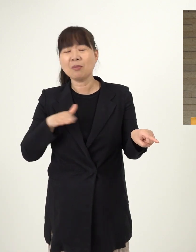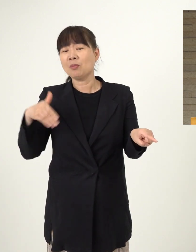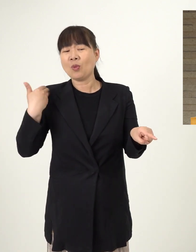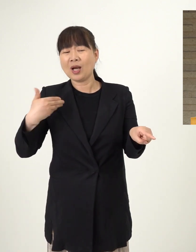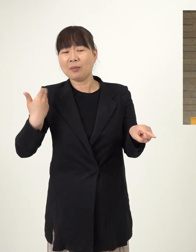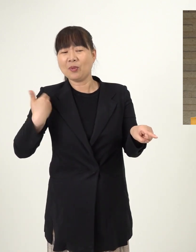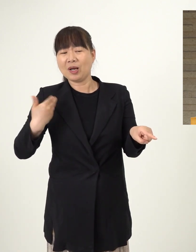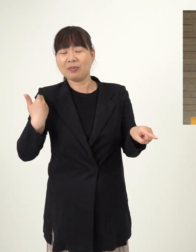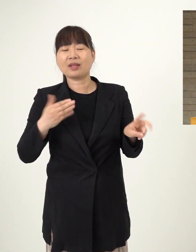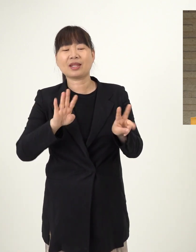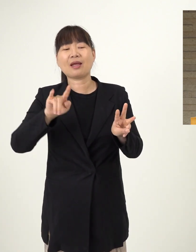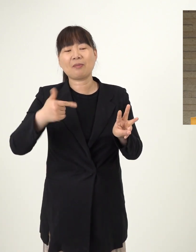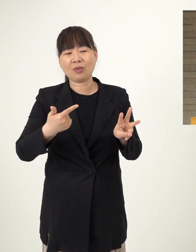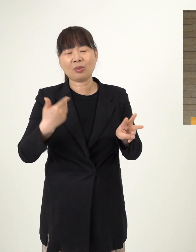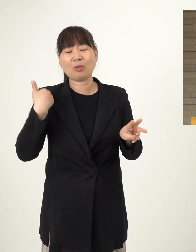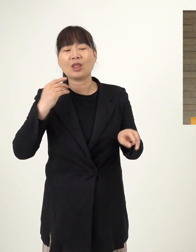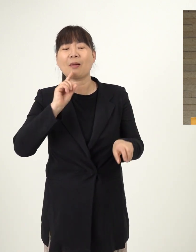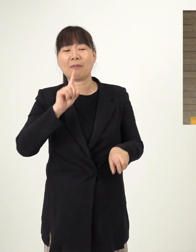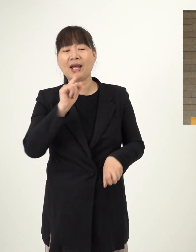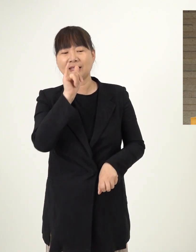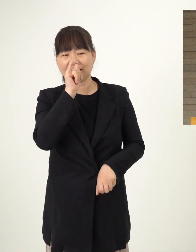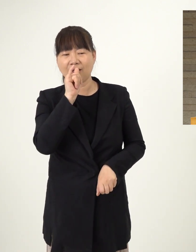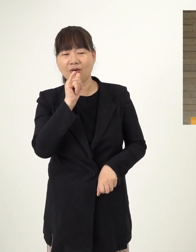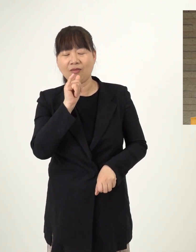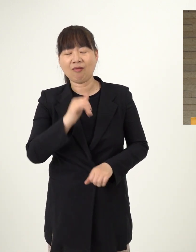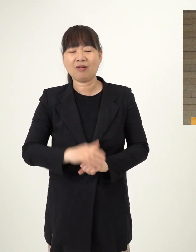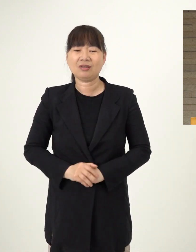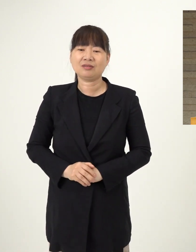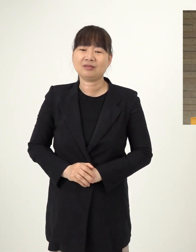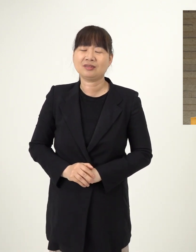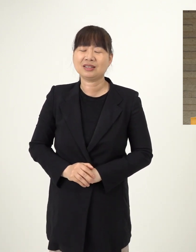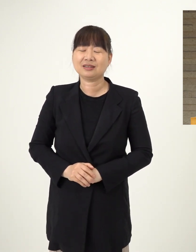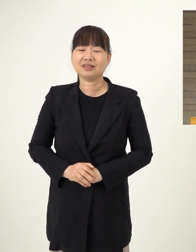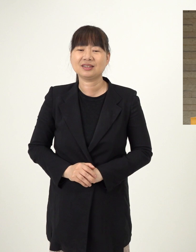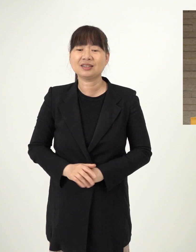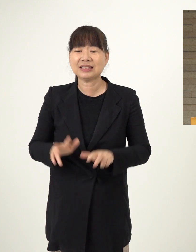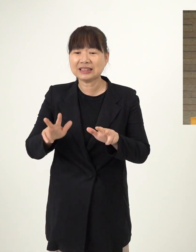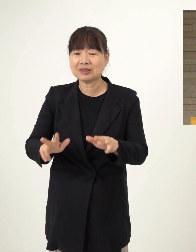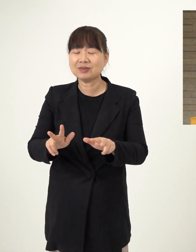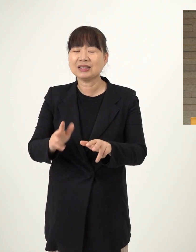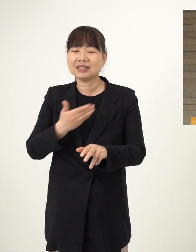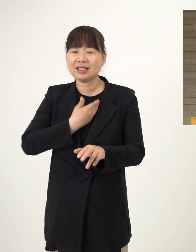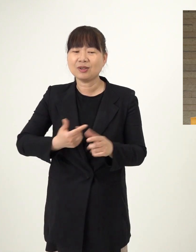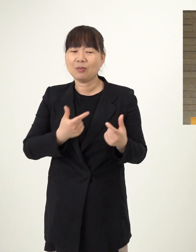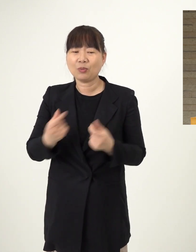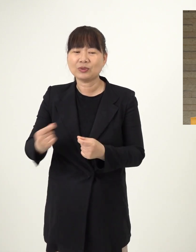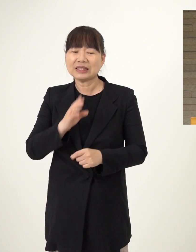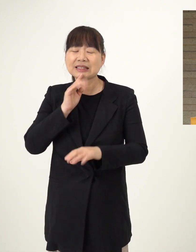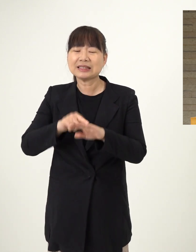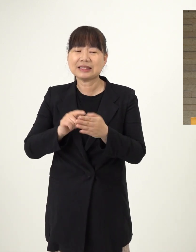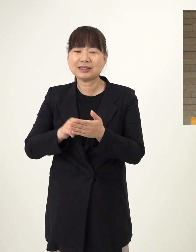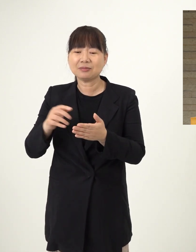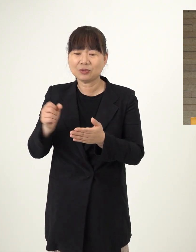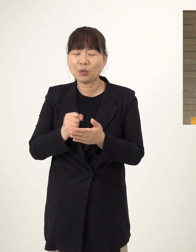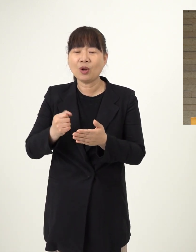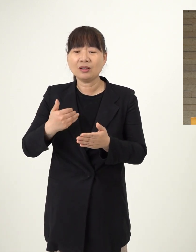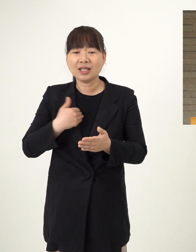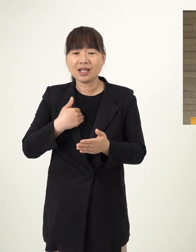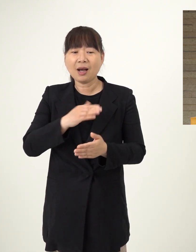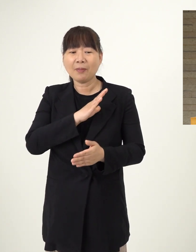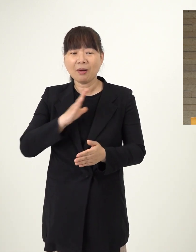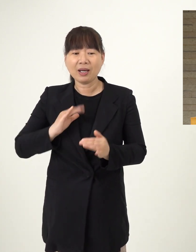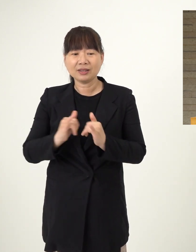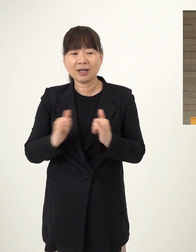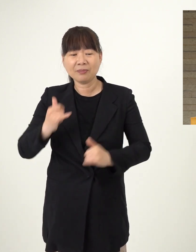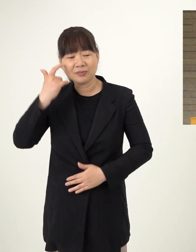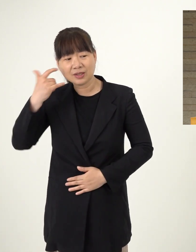그랬단 말이에요. 이들이 진심으로 얘기했어요. 그래서 우리가 이걸 알아야 돼요.